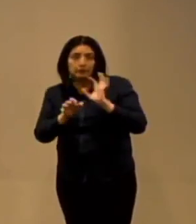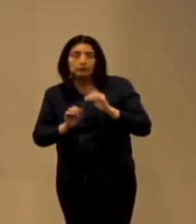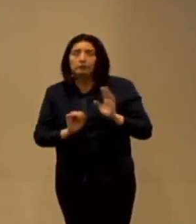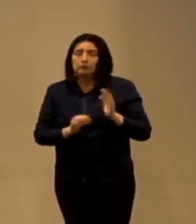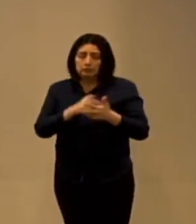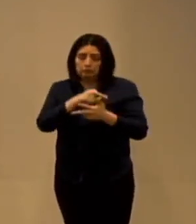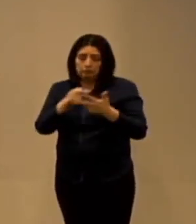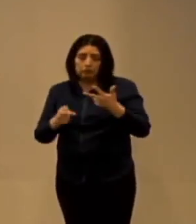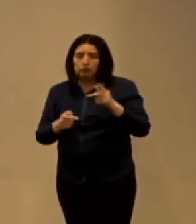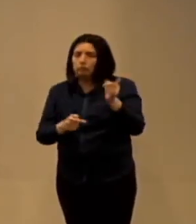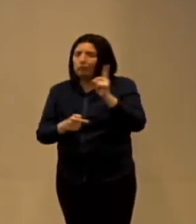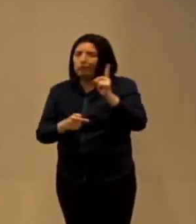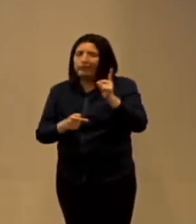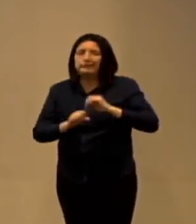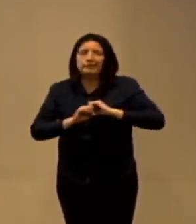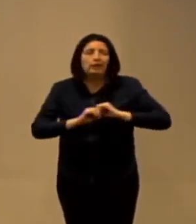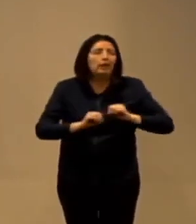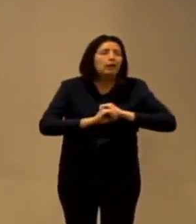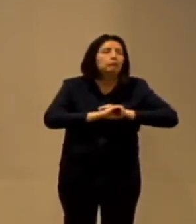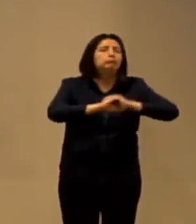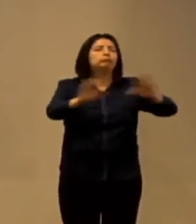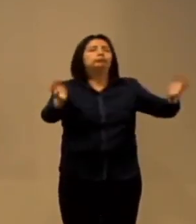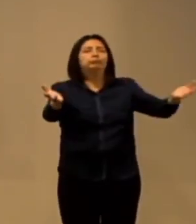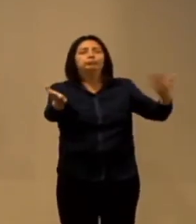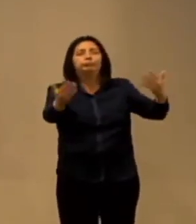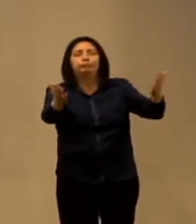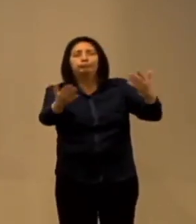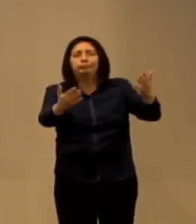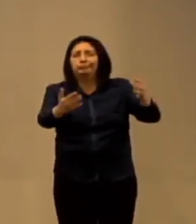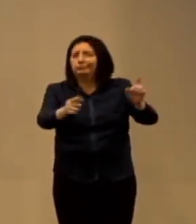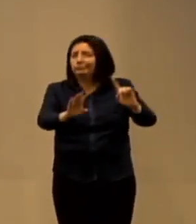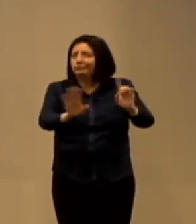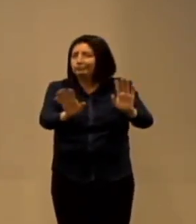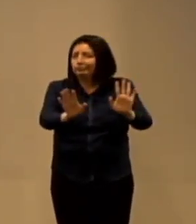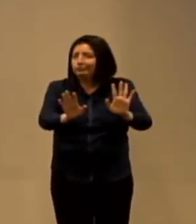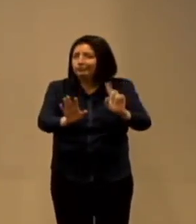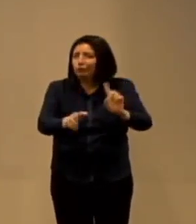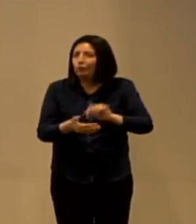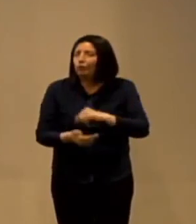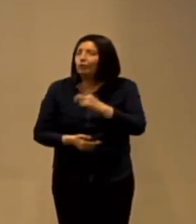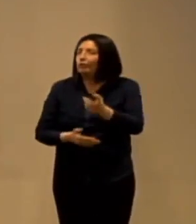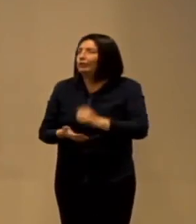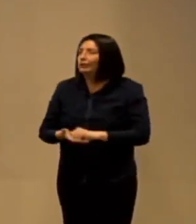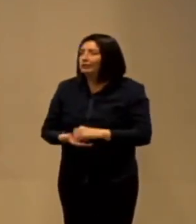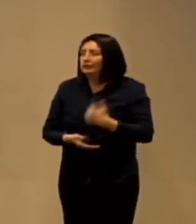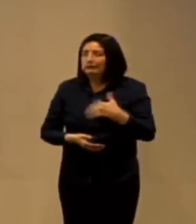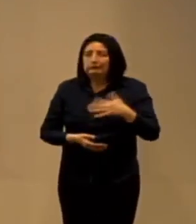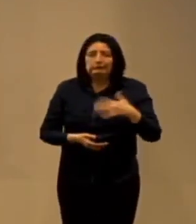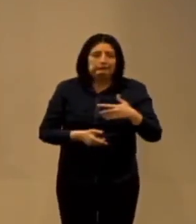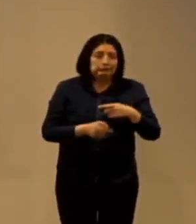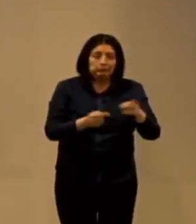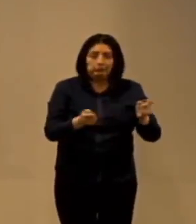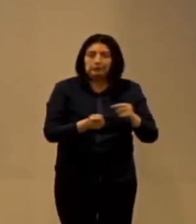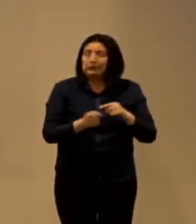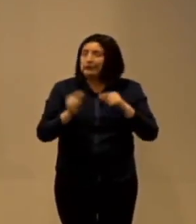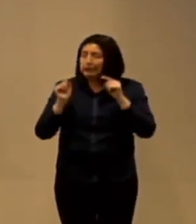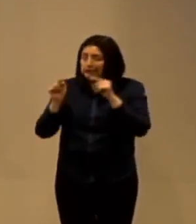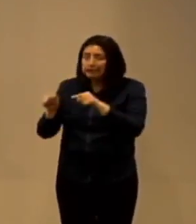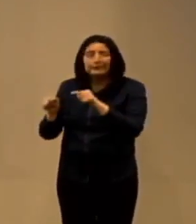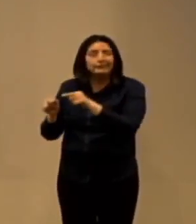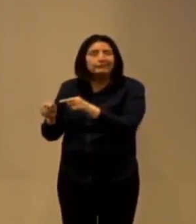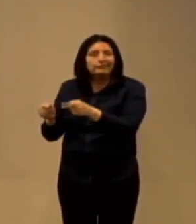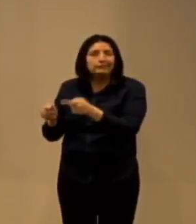ojo, no son campañas, porque nosotros hemos prohibido las campañas. Las campañas nos generan una presión, porque esto tiene que